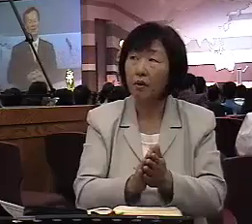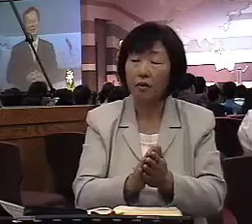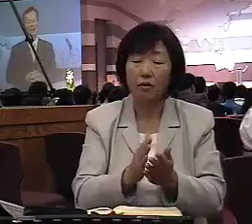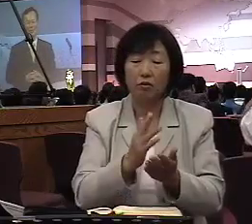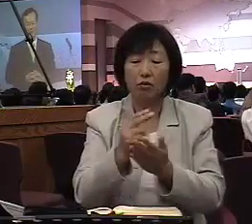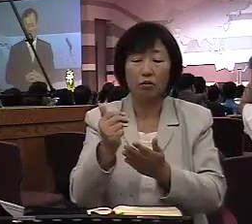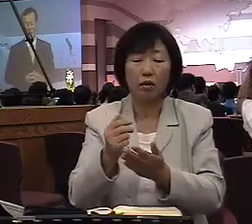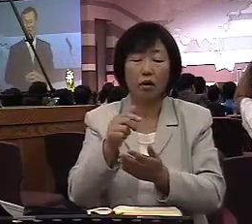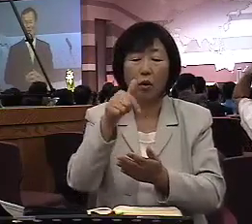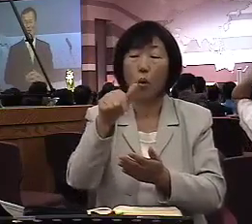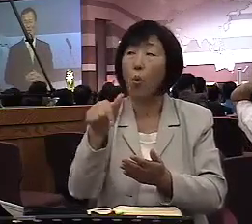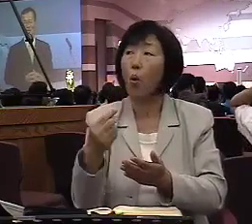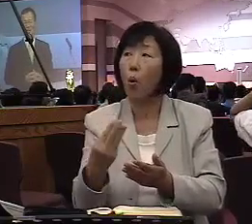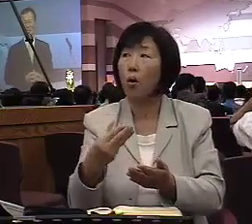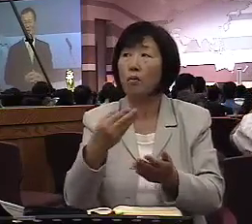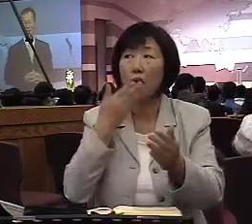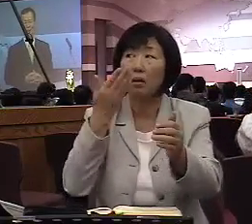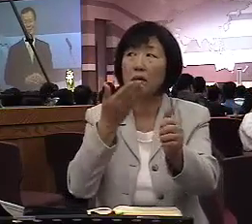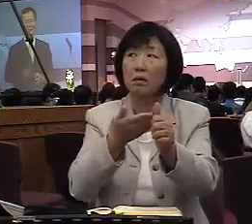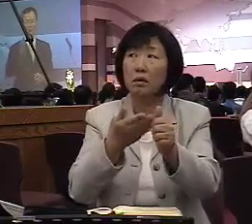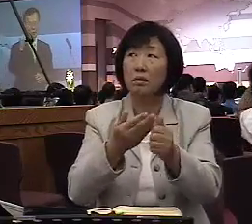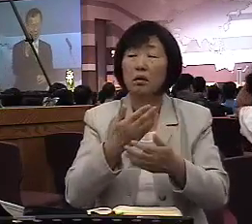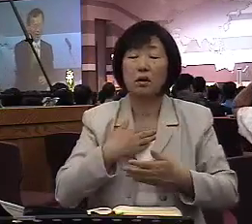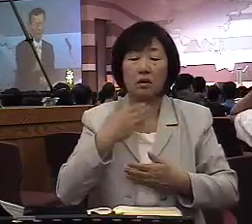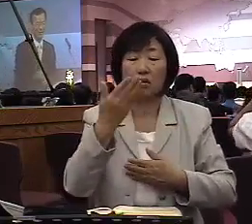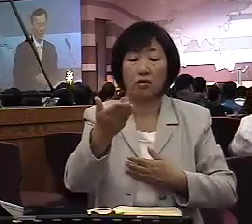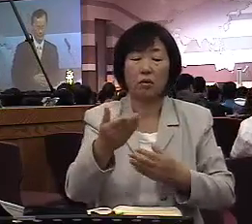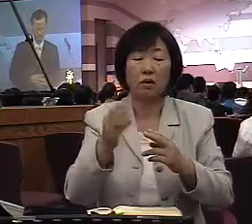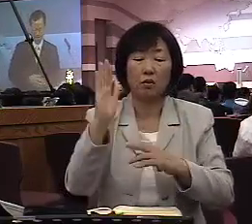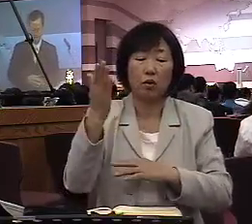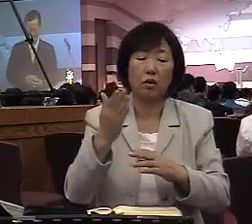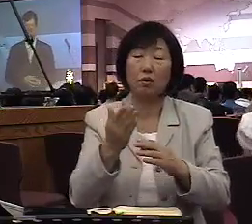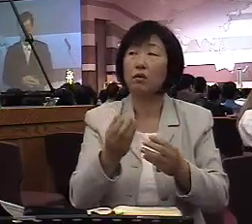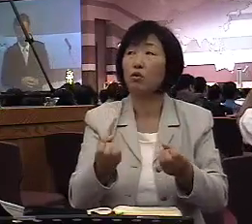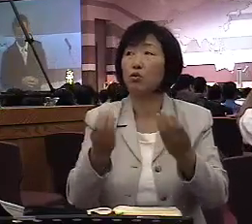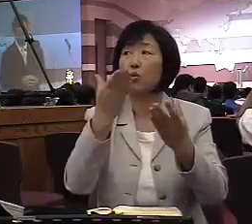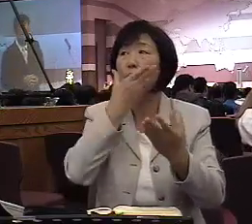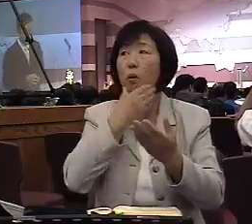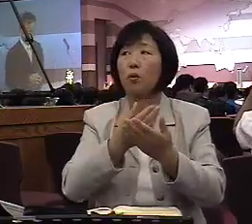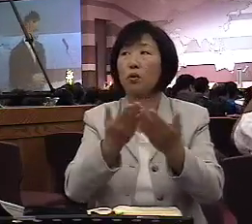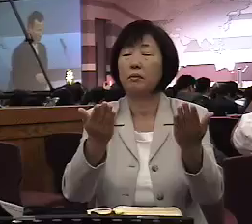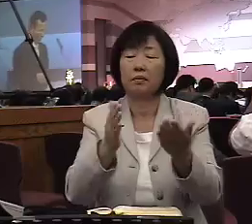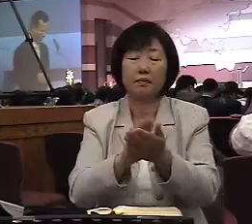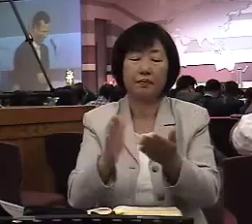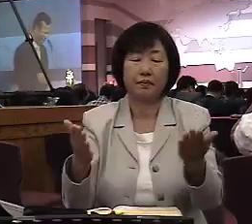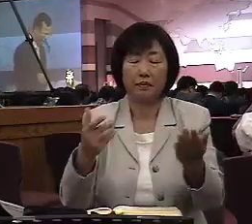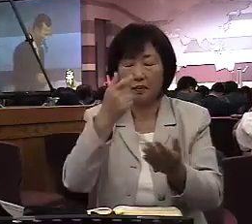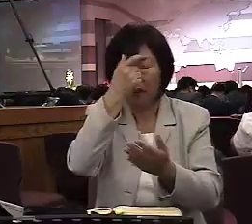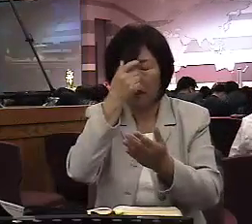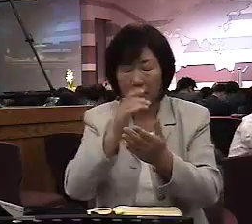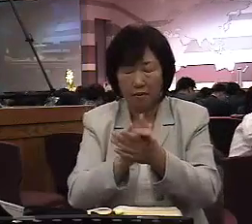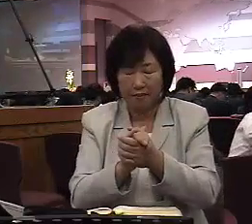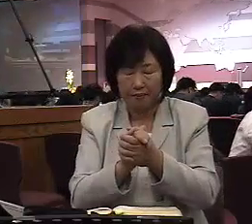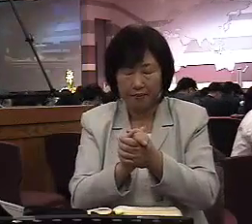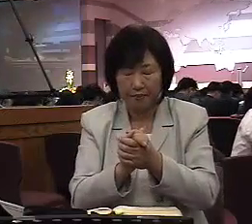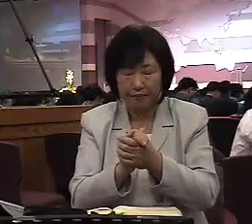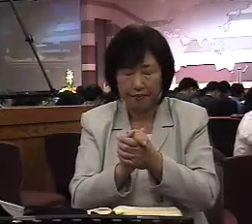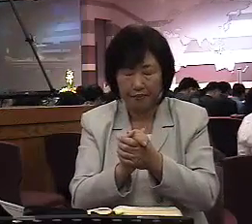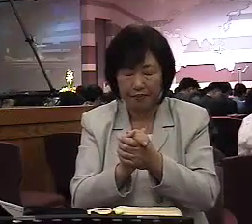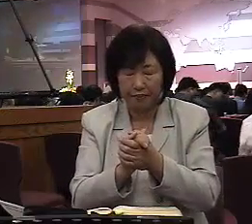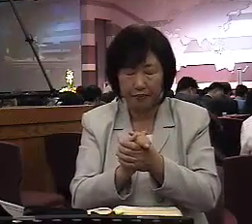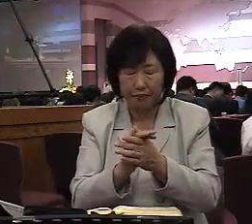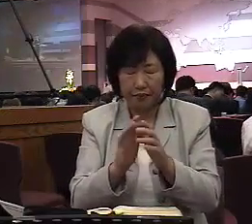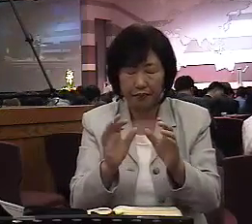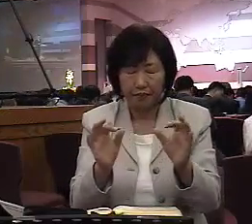수 있는 저와 여러분이 되시기를 주님의 이름으로 축복합니다. 우리 한번 기도하겠습니다.